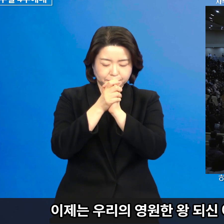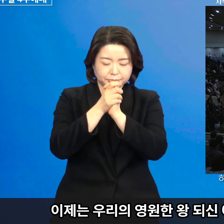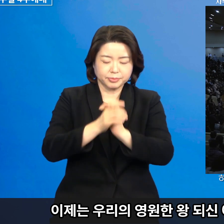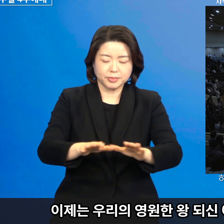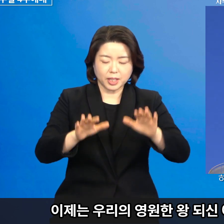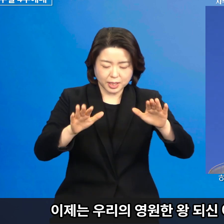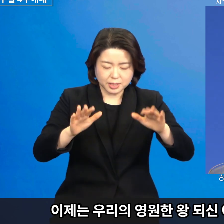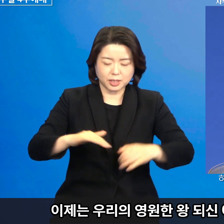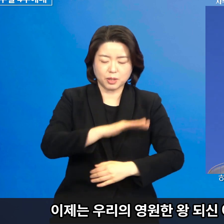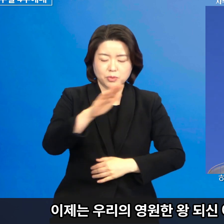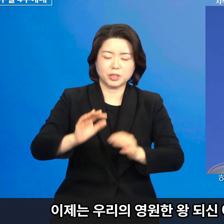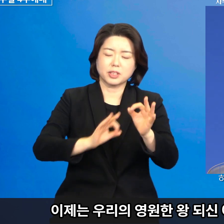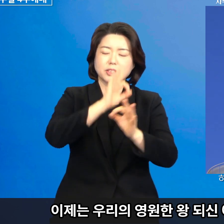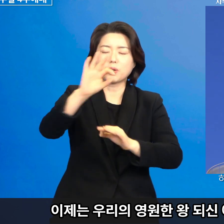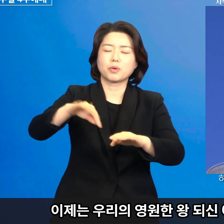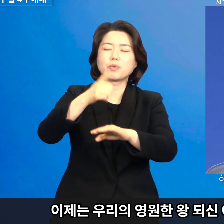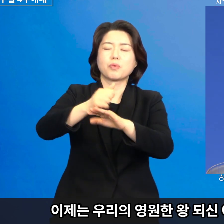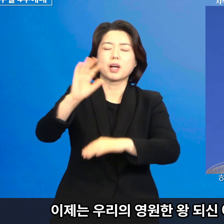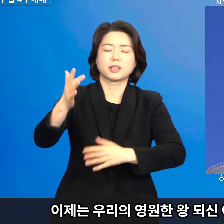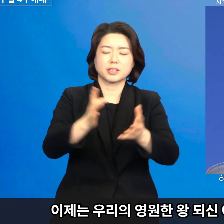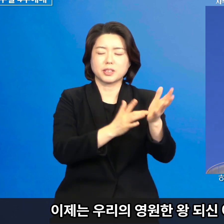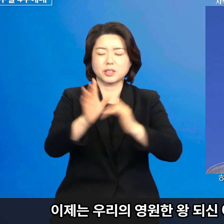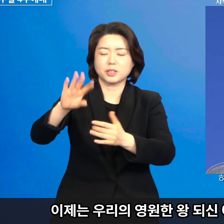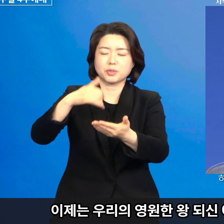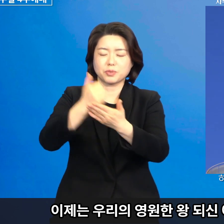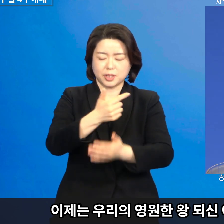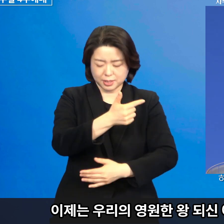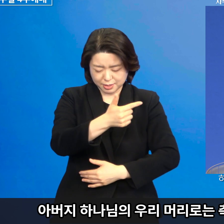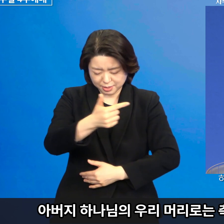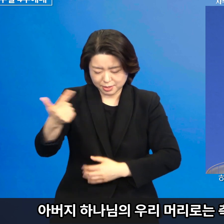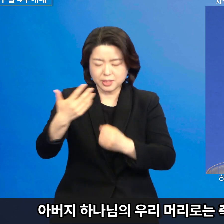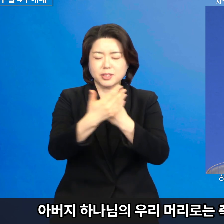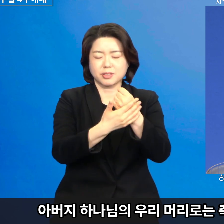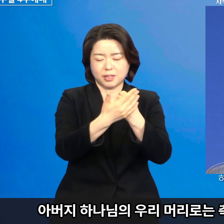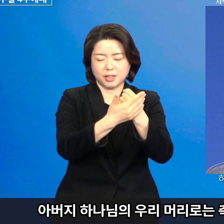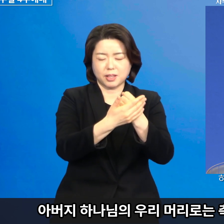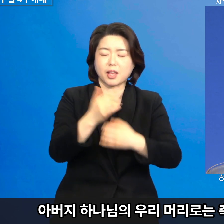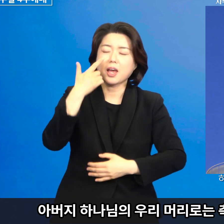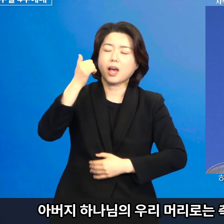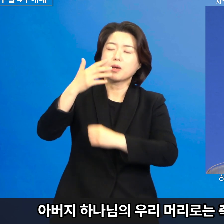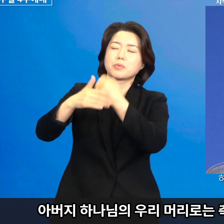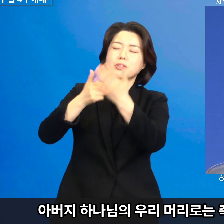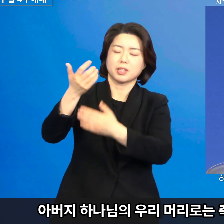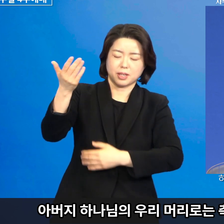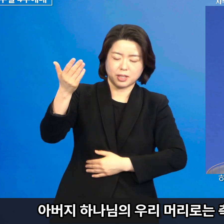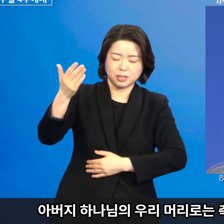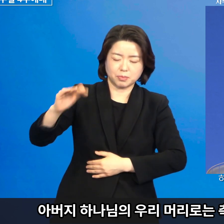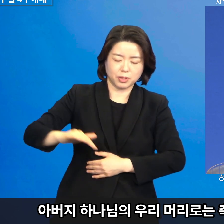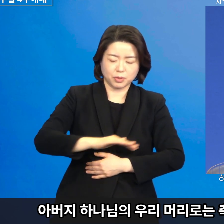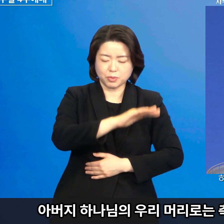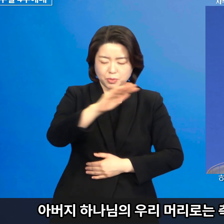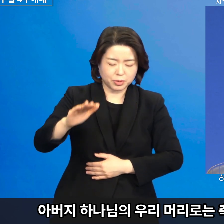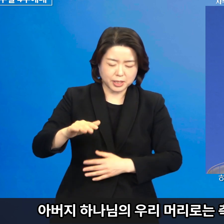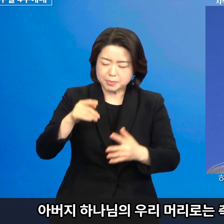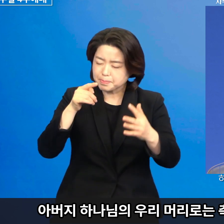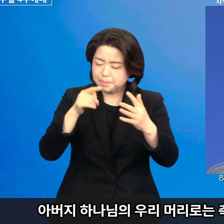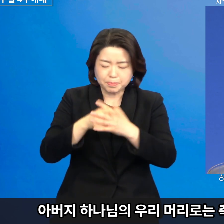이제는 우리의 영원한 왕 되신 예수 그리스도의 크신 은혜와 아버지 하나님의 우리 머리를 측량할 수 없는